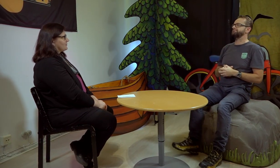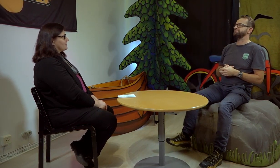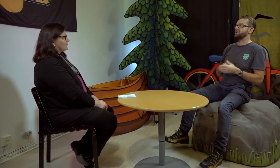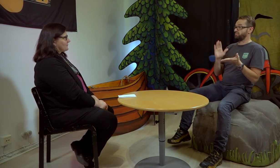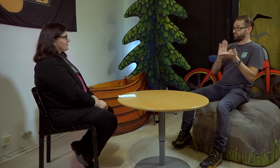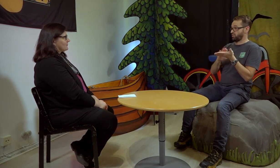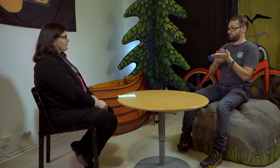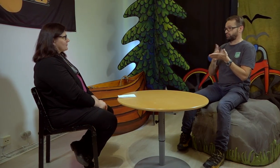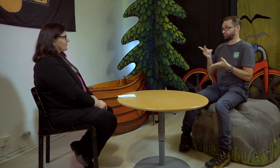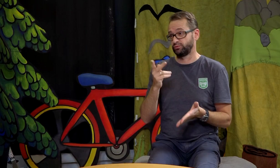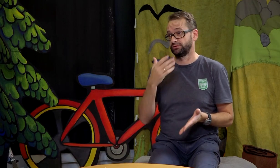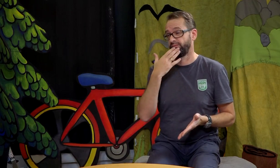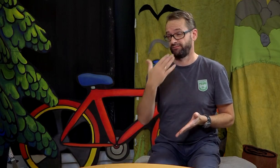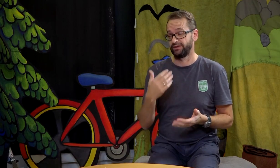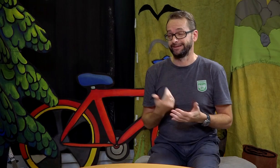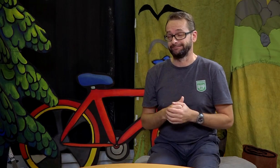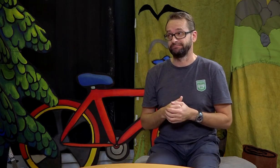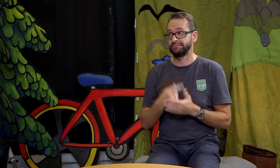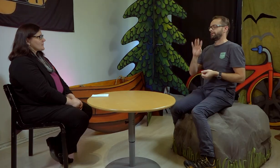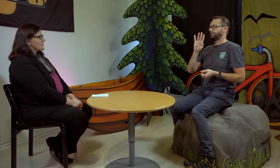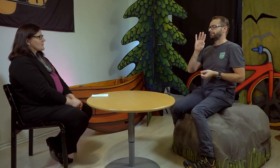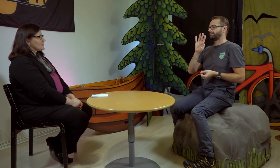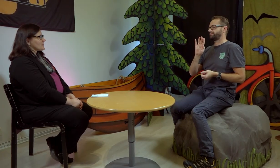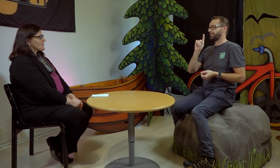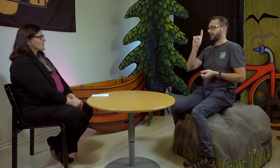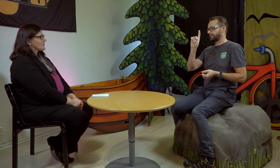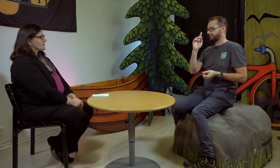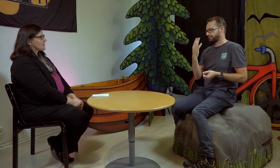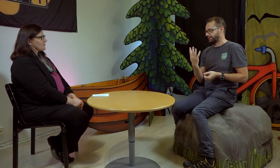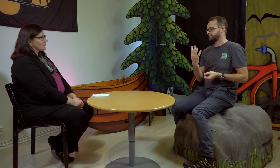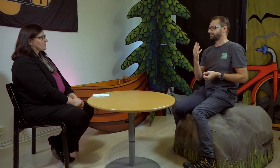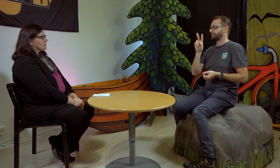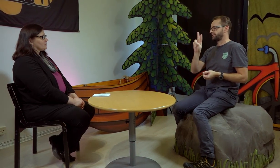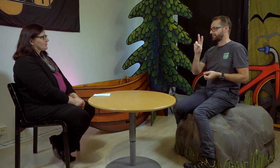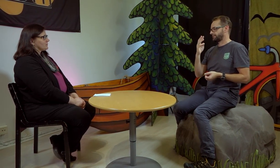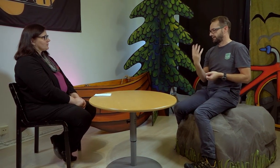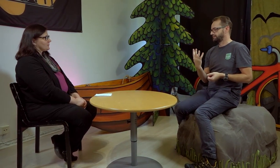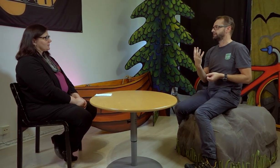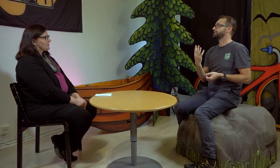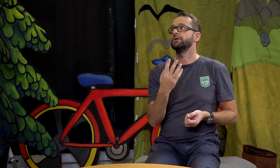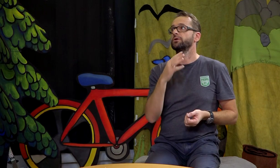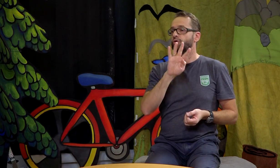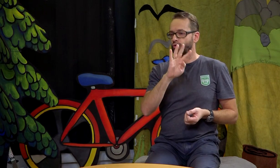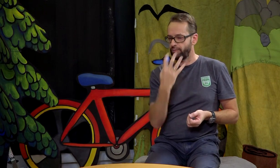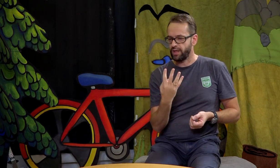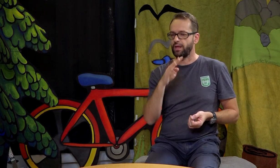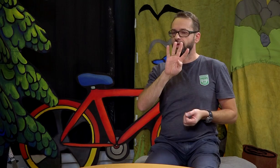Tahti, musiikki, rytmi, se on hyvä kysymys, on yksi neljäsosa, kaksi neljäsosa, neljä